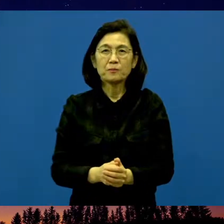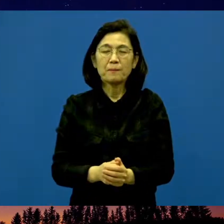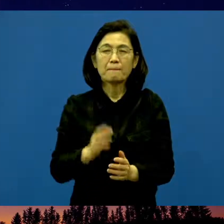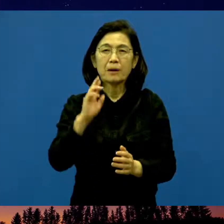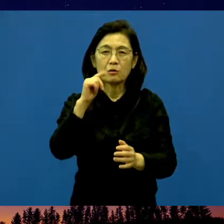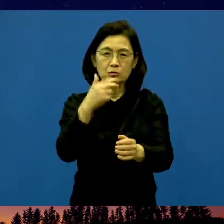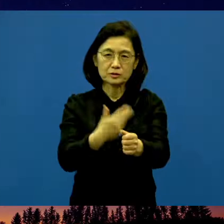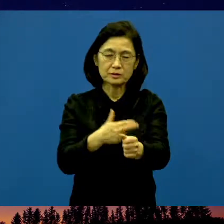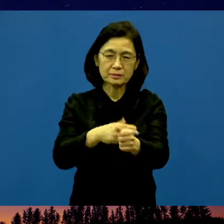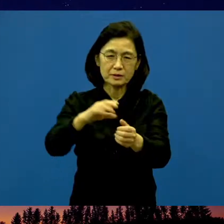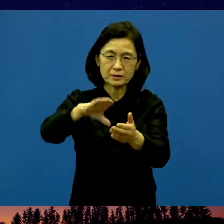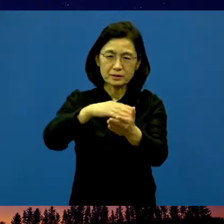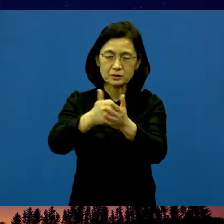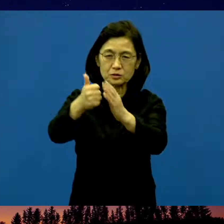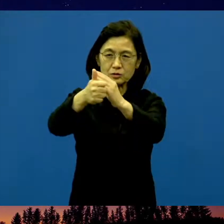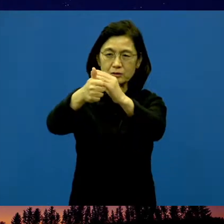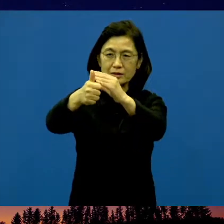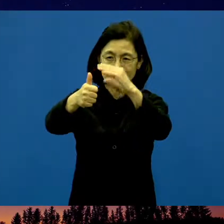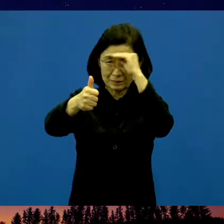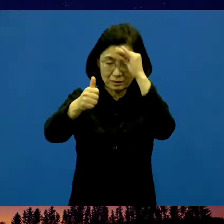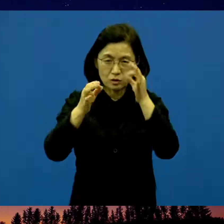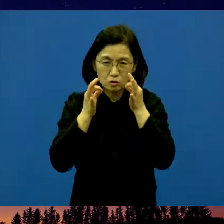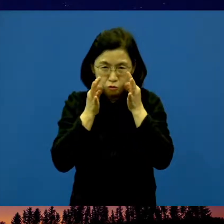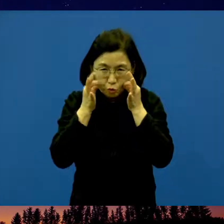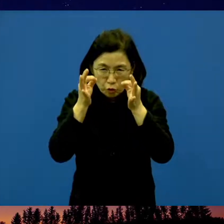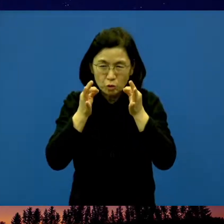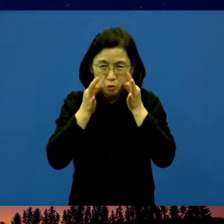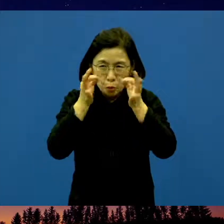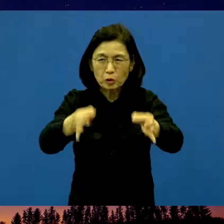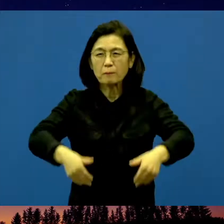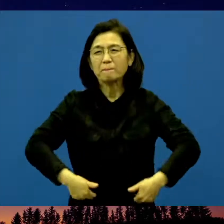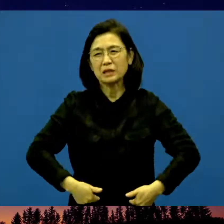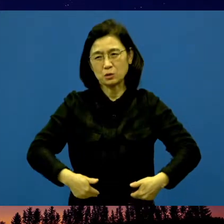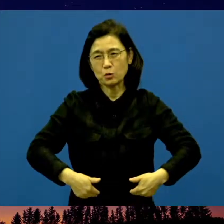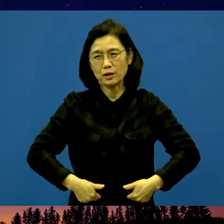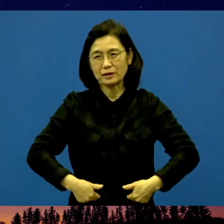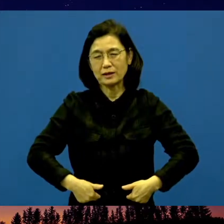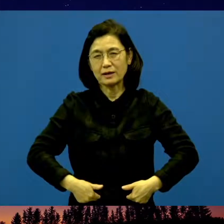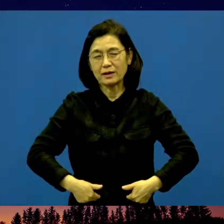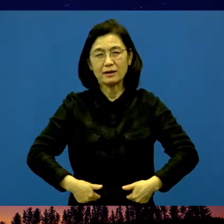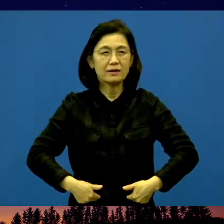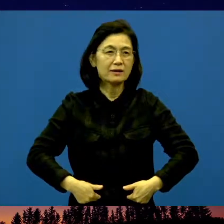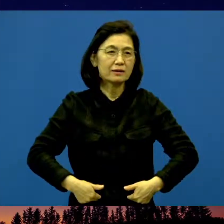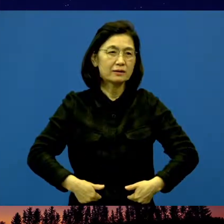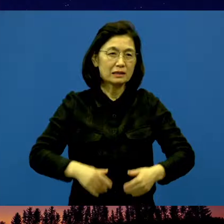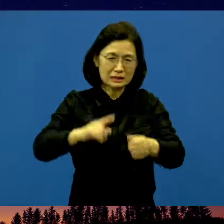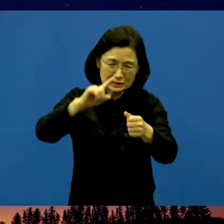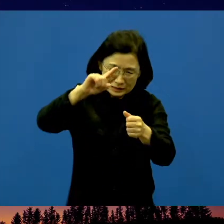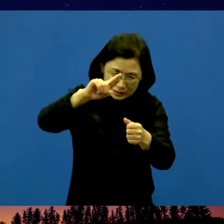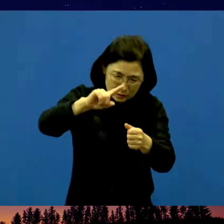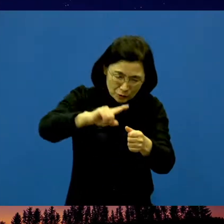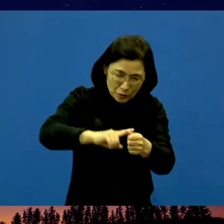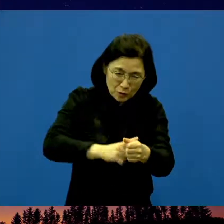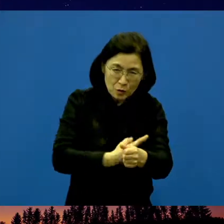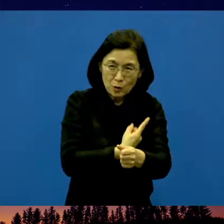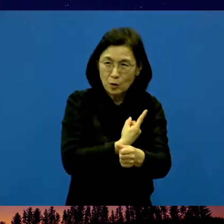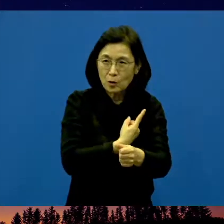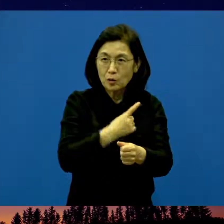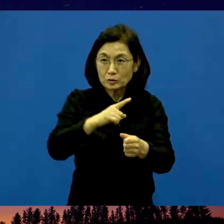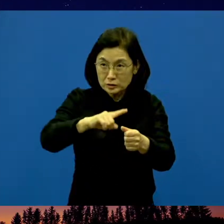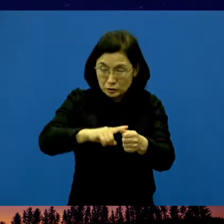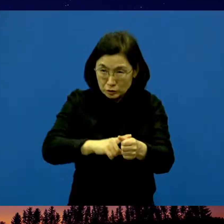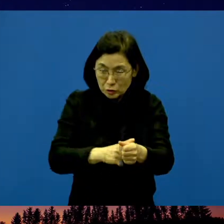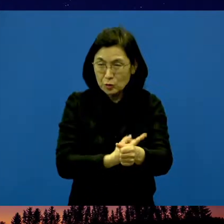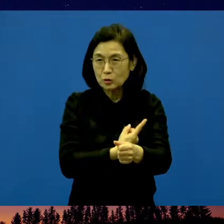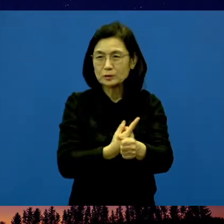바울은 그리스도를 닮아가려고 하는 노력이 우리 안에 필요하다. 이것은 우리 안에 저절로 이루어지는 일이 아니고 우리가 노력을